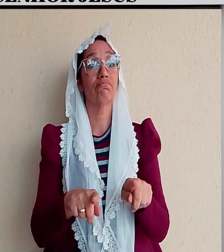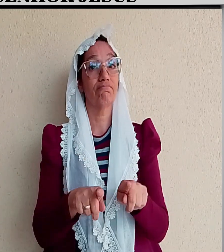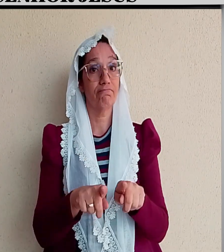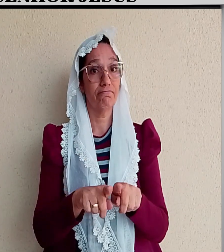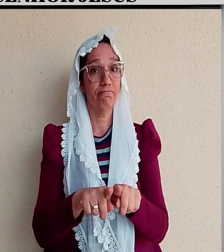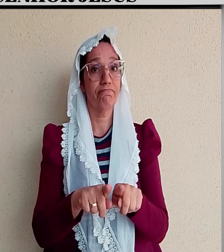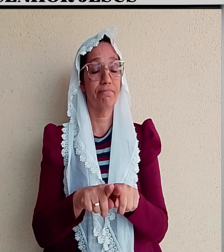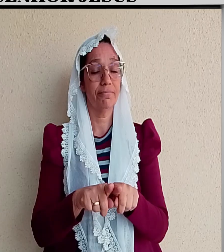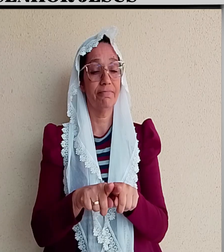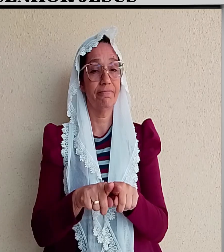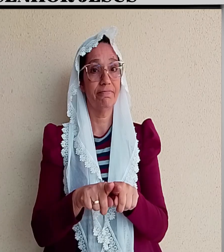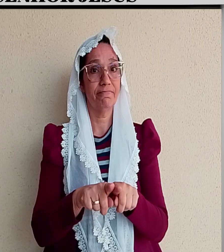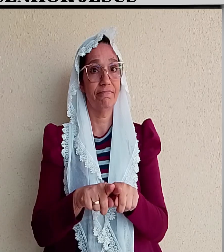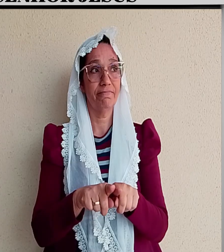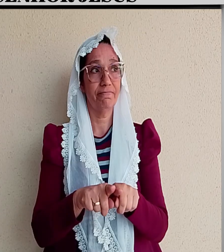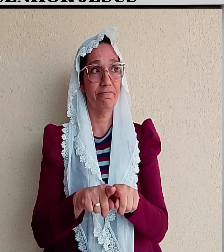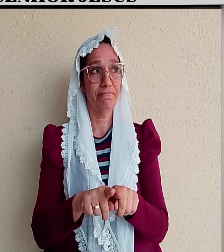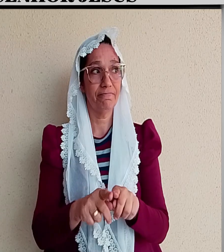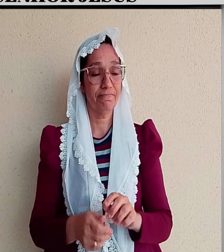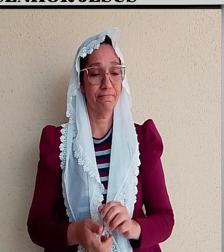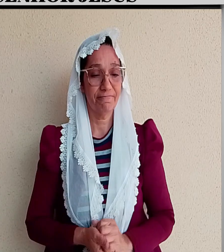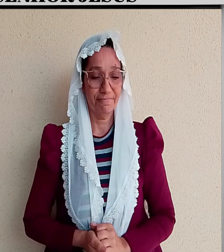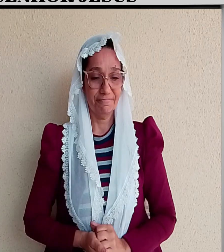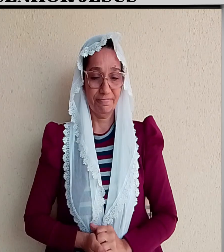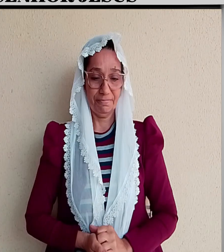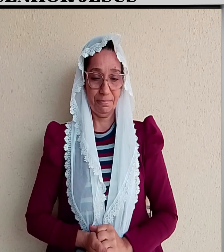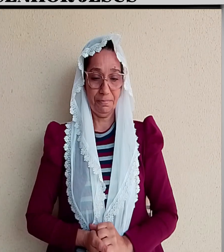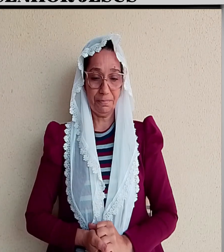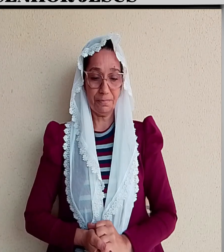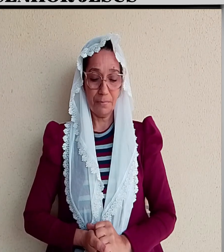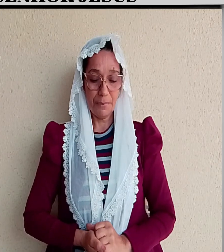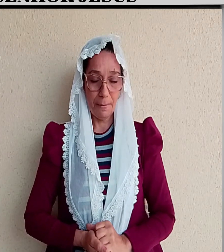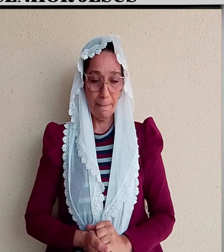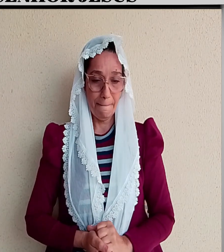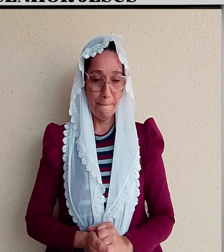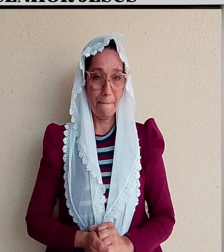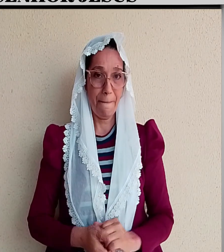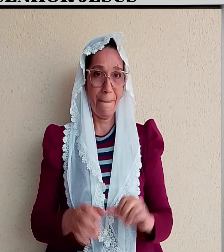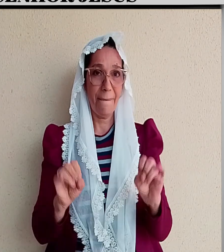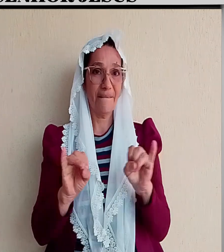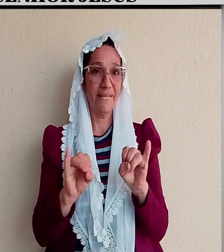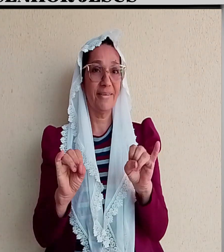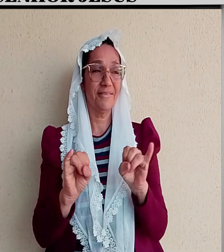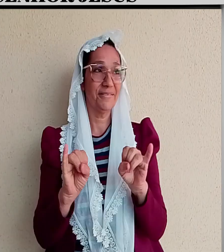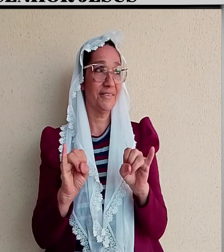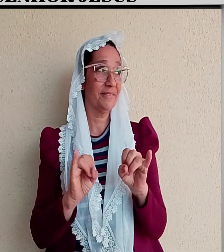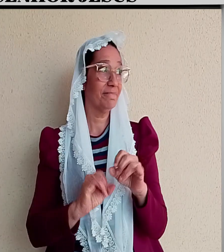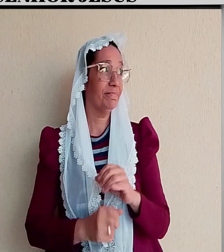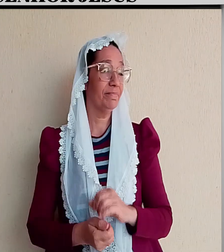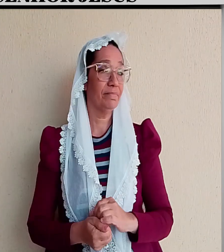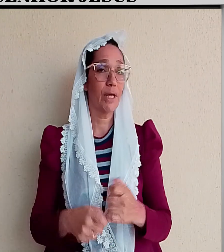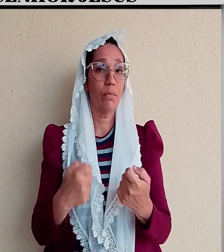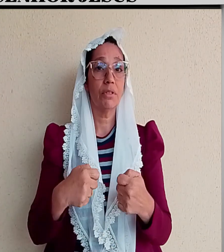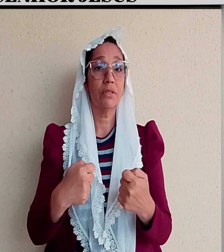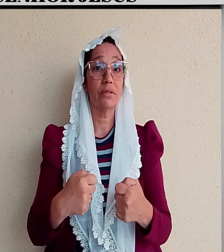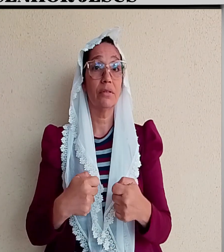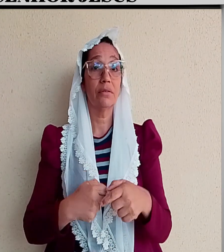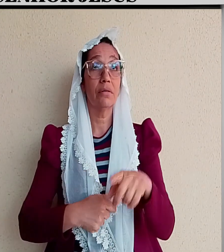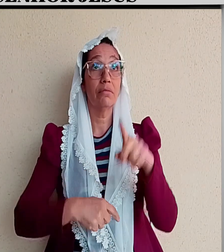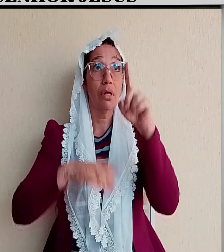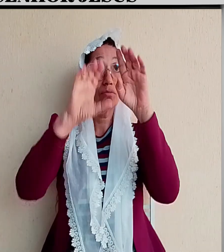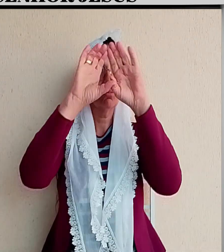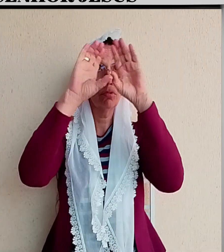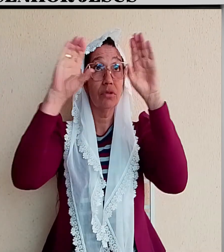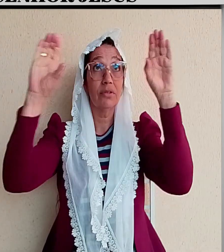verdadeiros adoradores, que adoram ao Senhor em espírito e em verdade. É olhar para o céu e dizer, Senhor, o que Tu requeres de mim que eu faça,